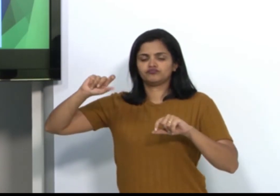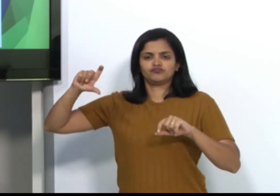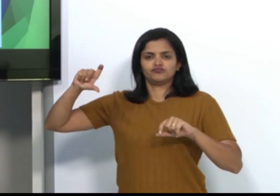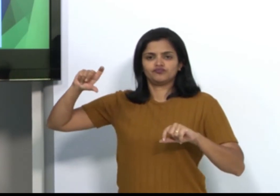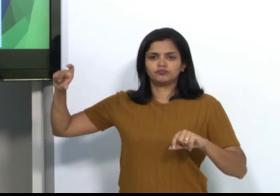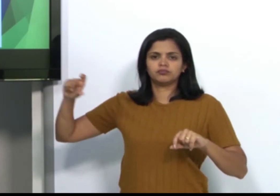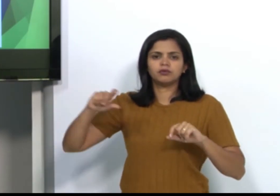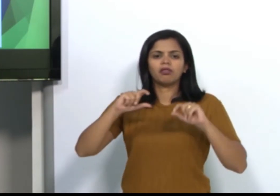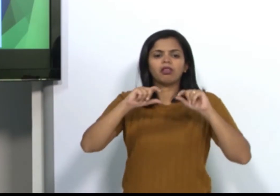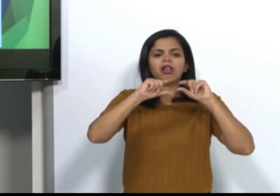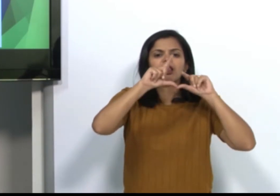sempre letras maiúsculas.